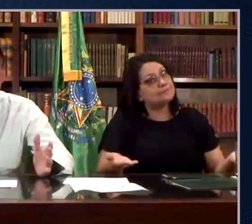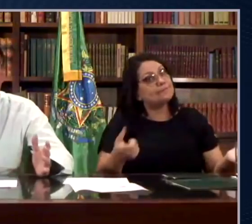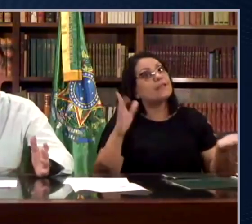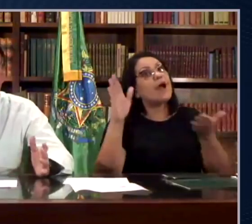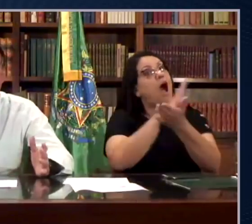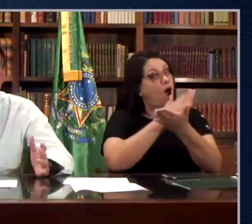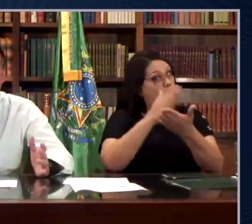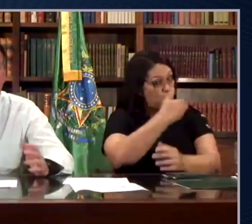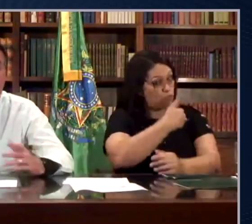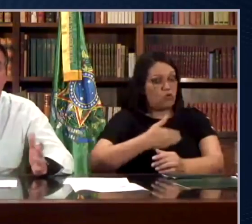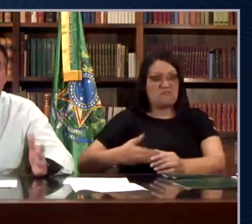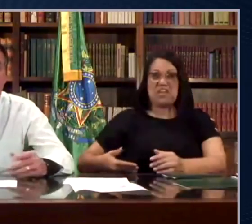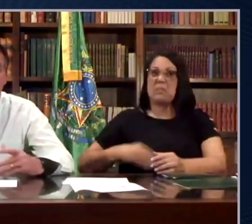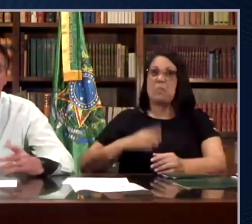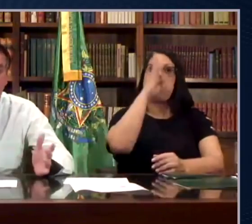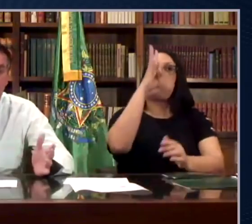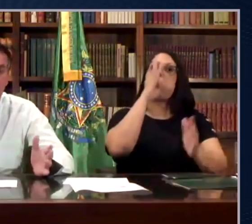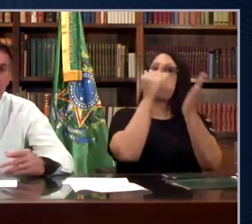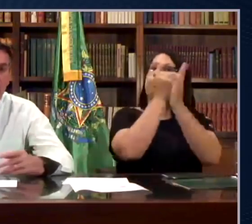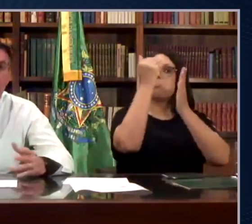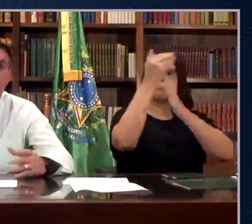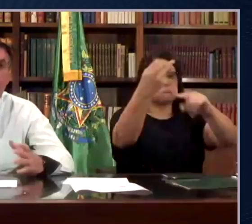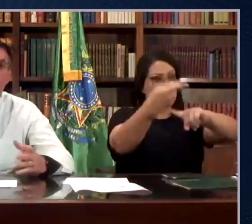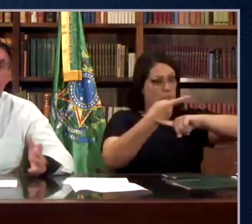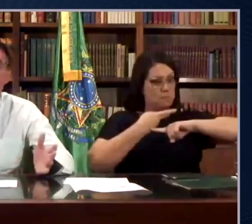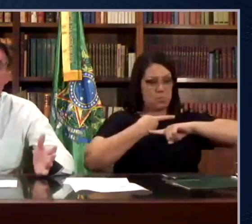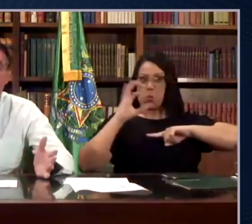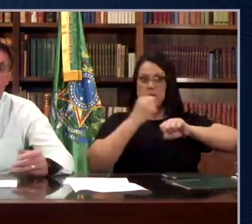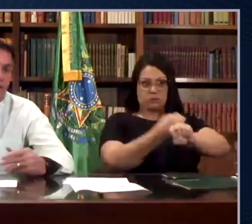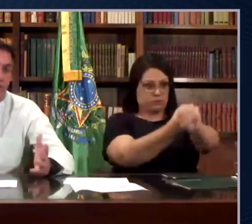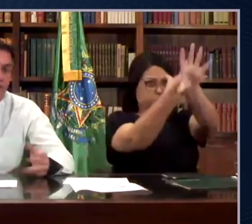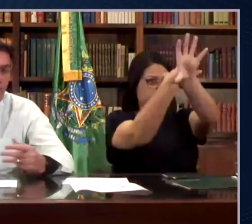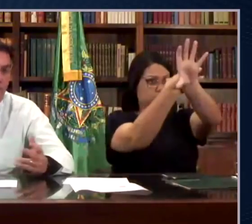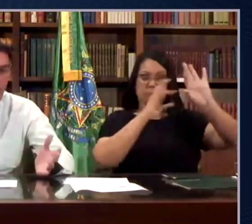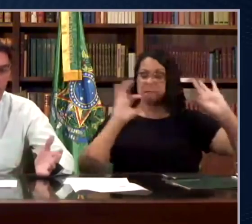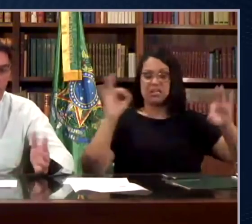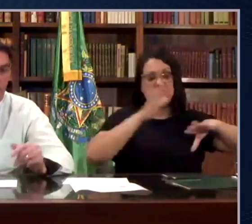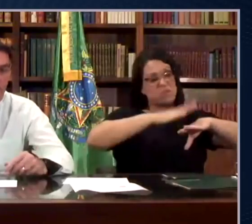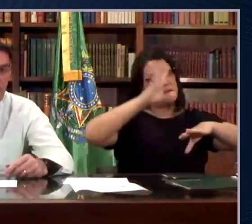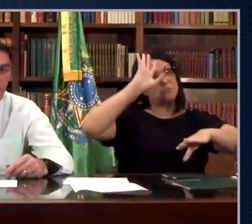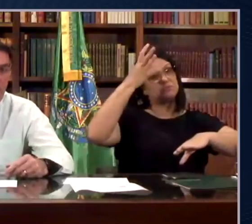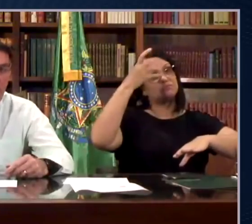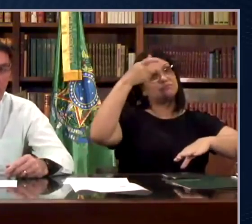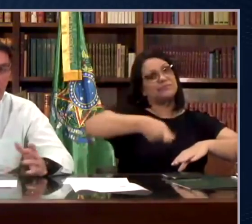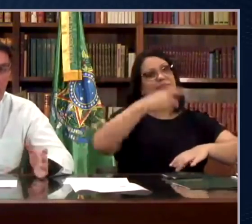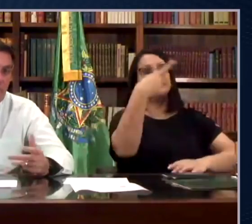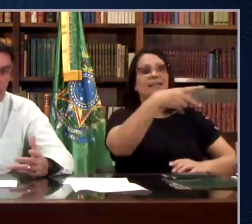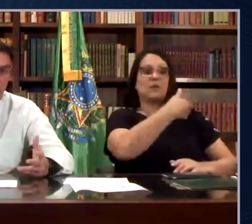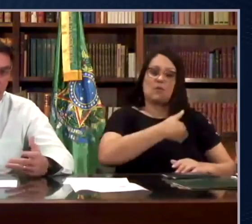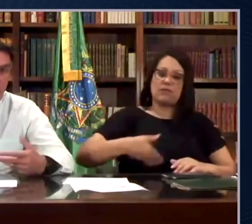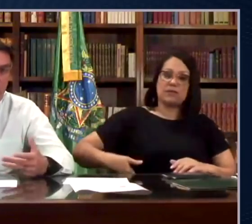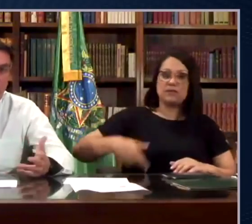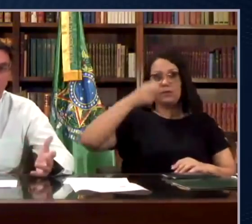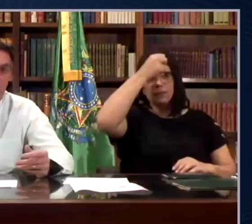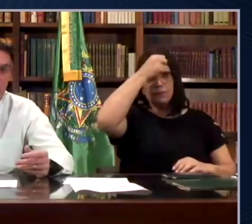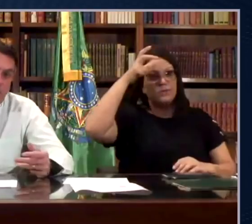não procuraram o Poder Executivo, né, em nenhum momento, uma videoconferência para decidir o que iam fazer. Fizeram por livre e espontânea vontade. Agora não